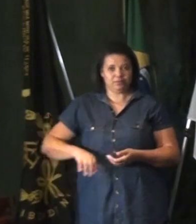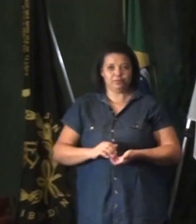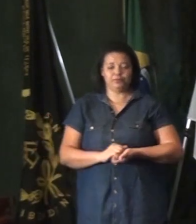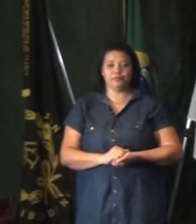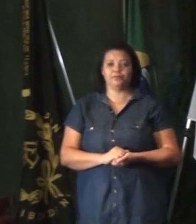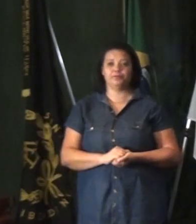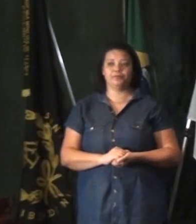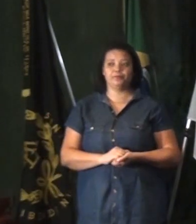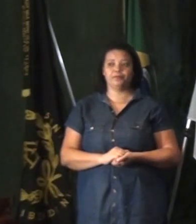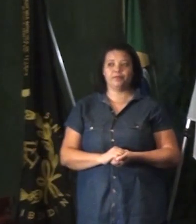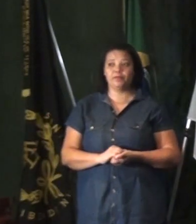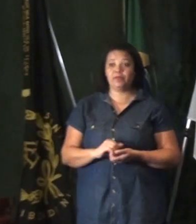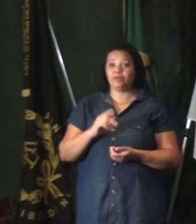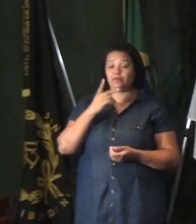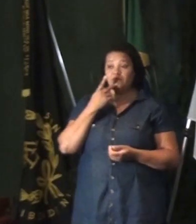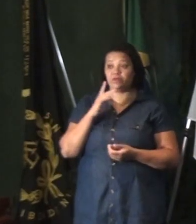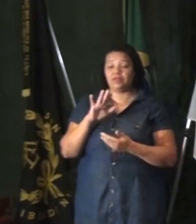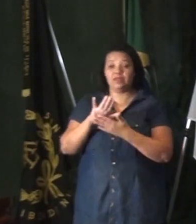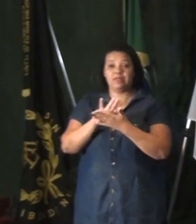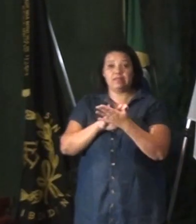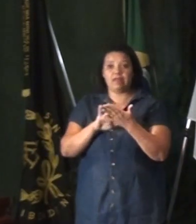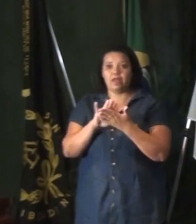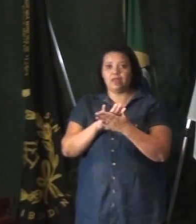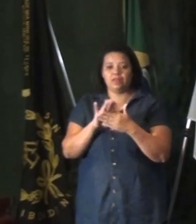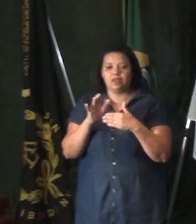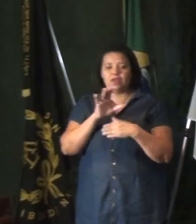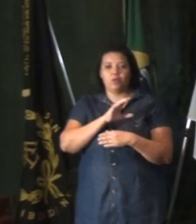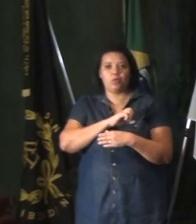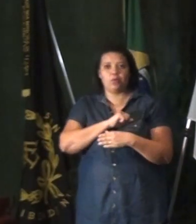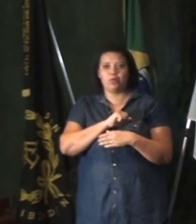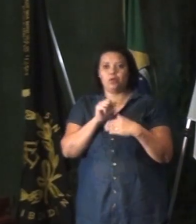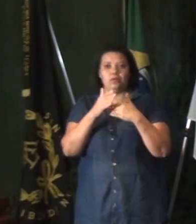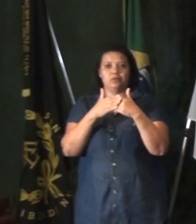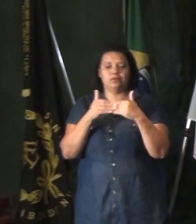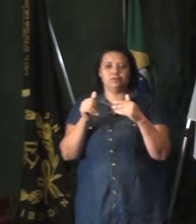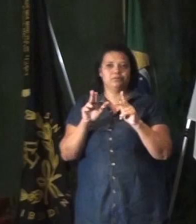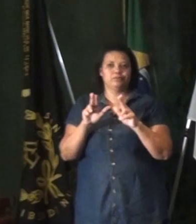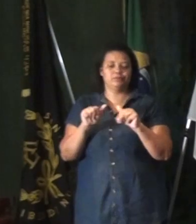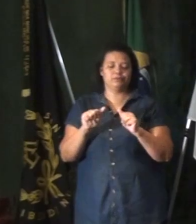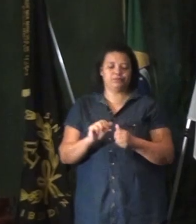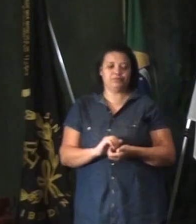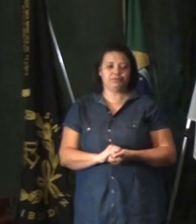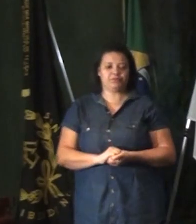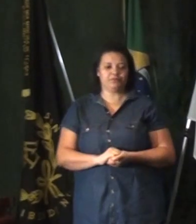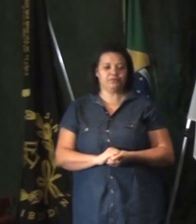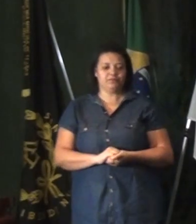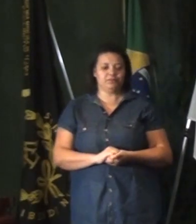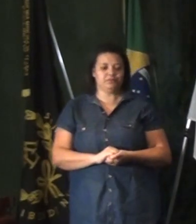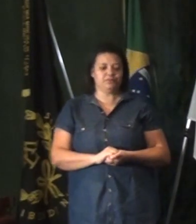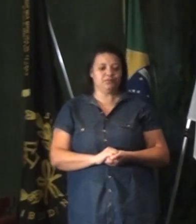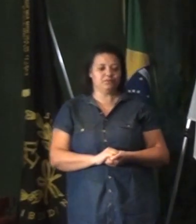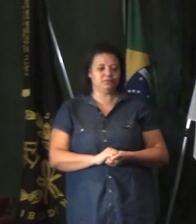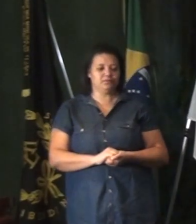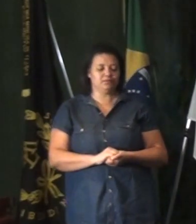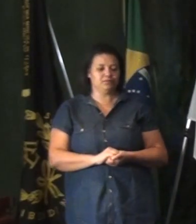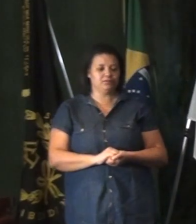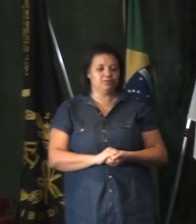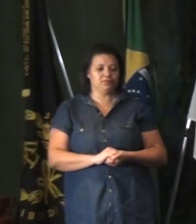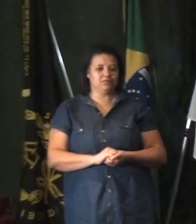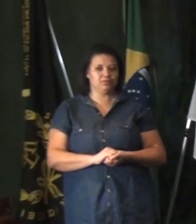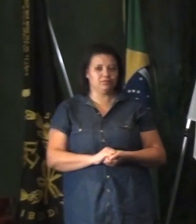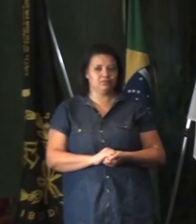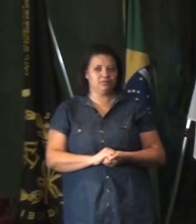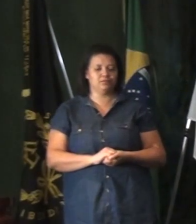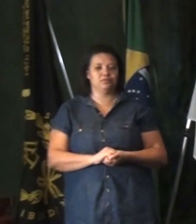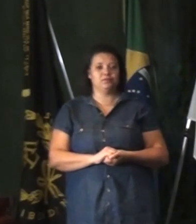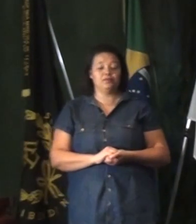de amor que não consola nunca de núncaras. Aí talvez ele